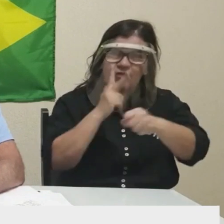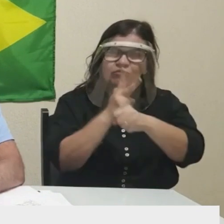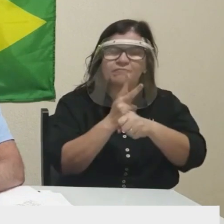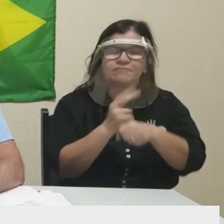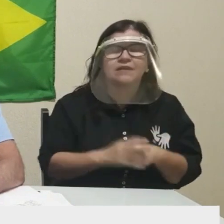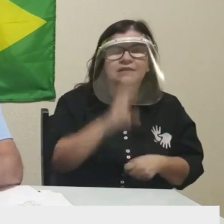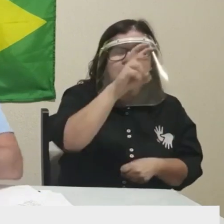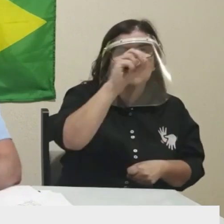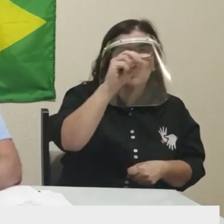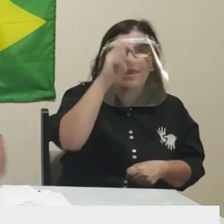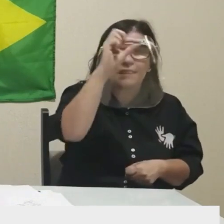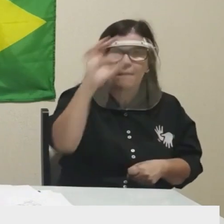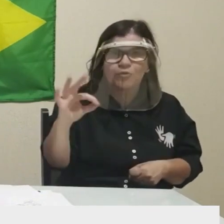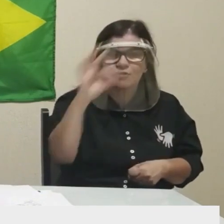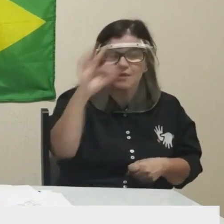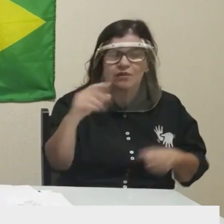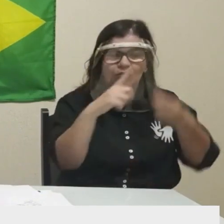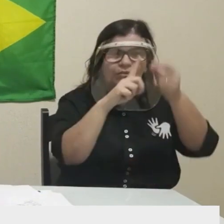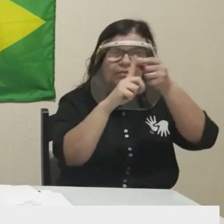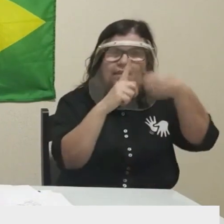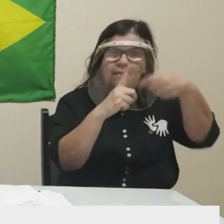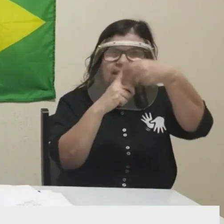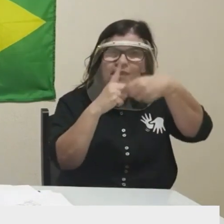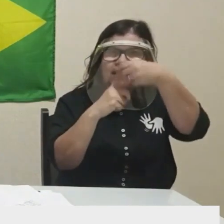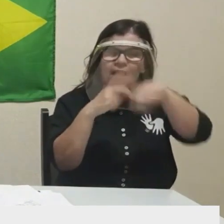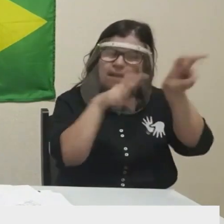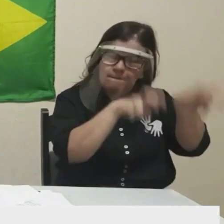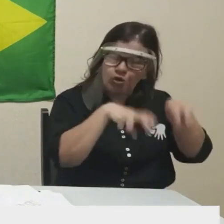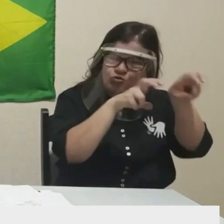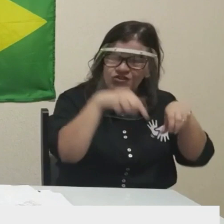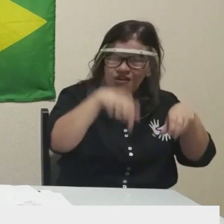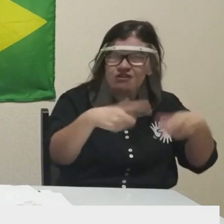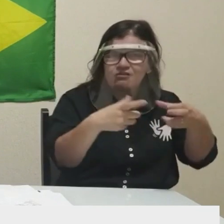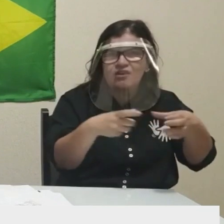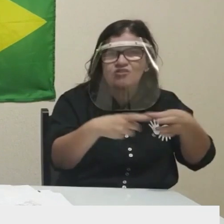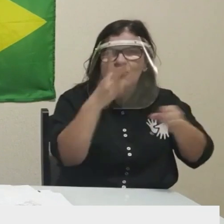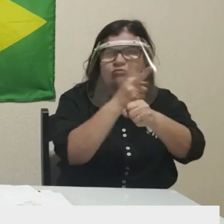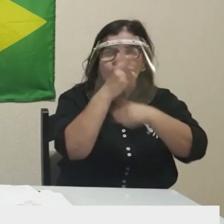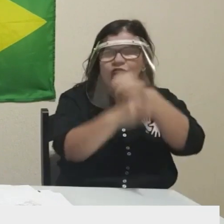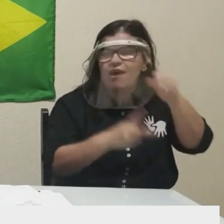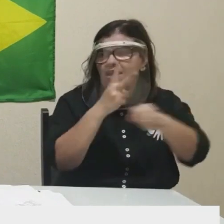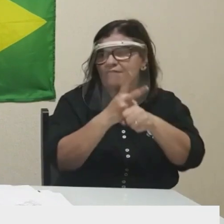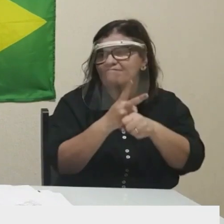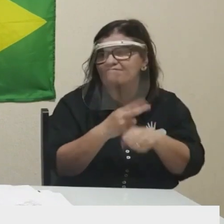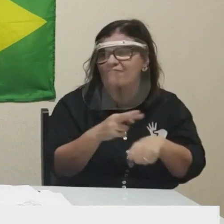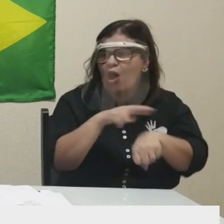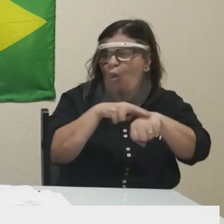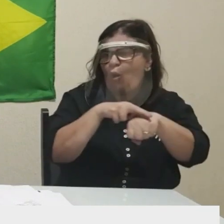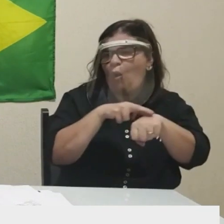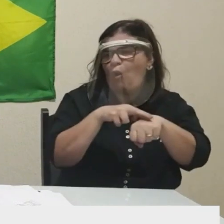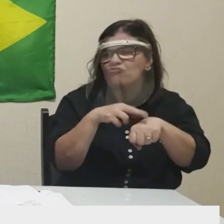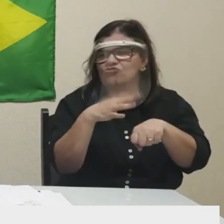50% da banana do estado de São Paulo é produzida aqui. É curiosidade, né? Uma banana aqui meio roxa, meio